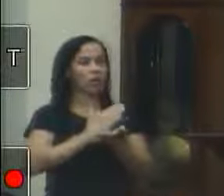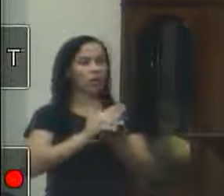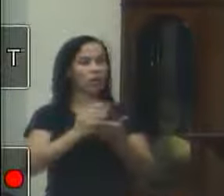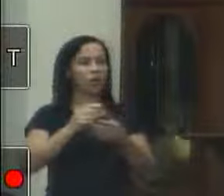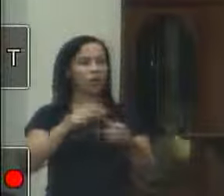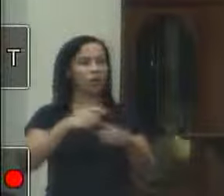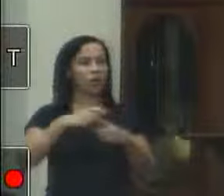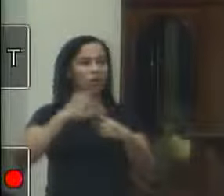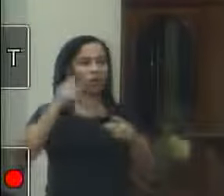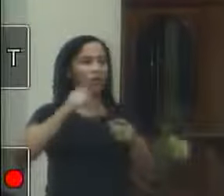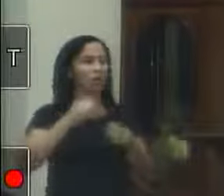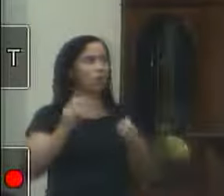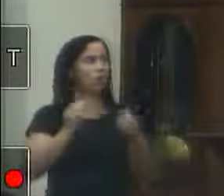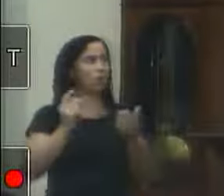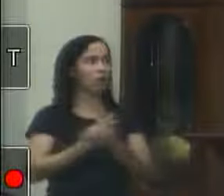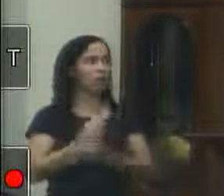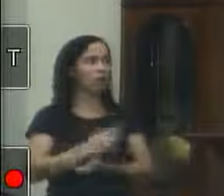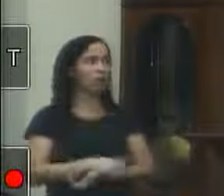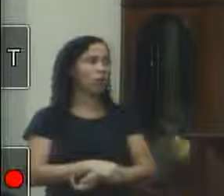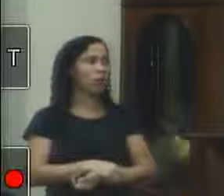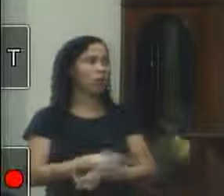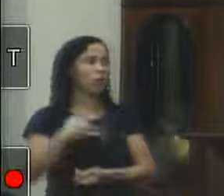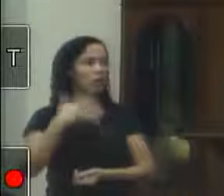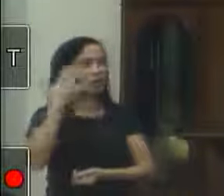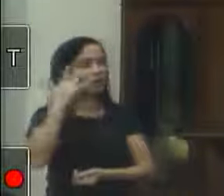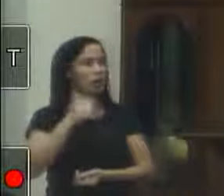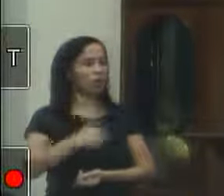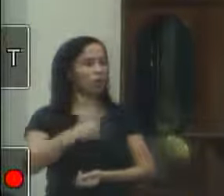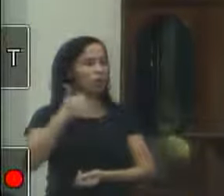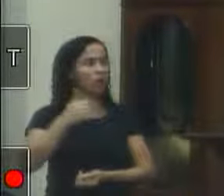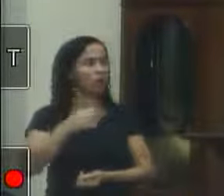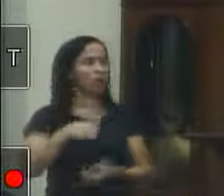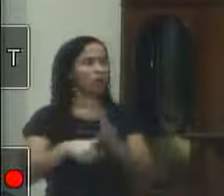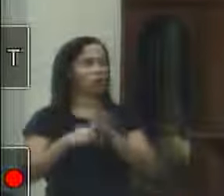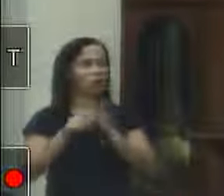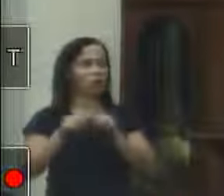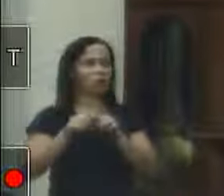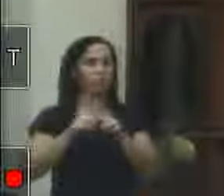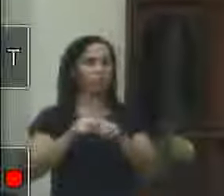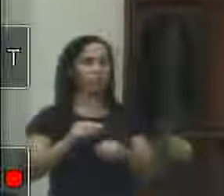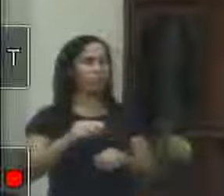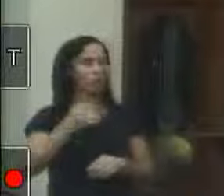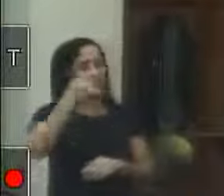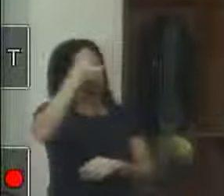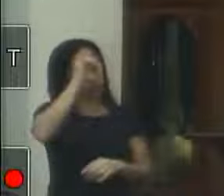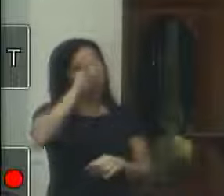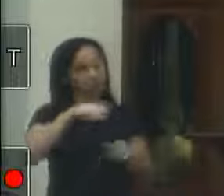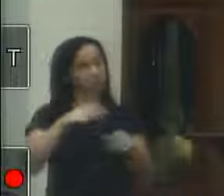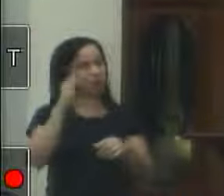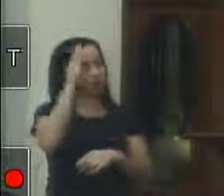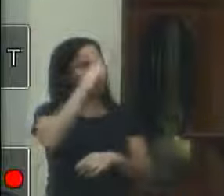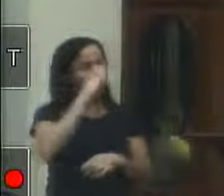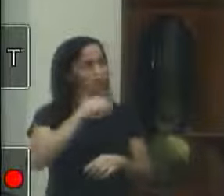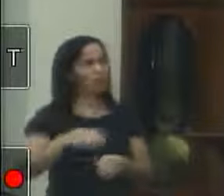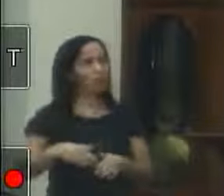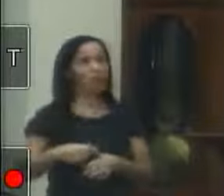que vai acontecer, gente? Eu acho que é muito melhor prevenir, e o único modo de prevenir o brasileiro é no